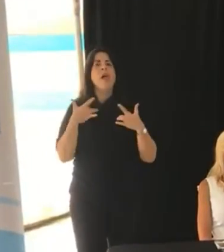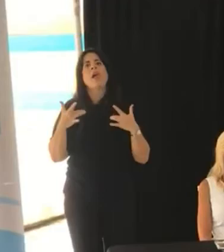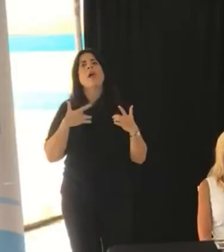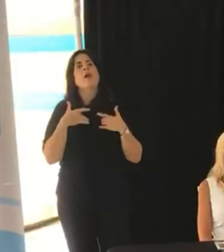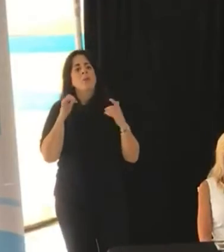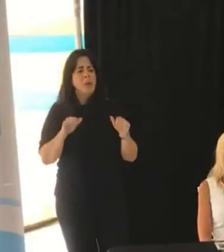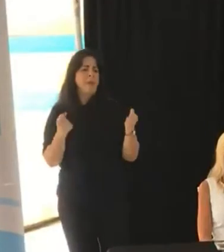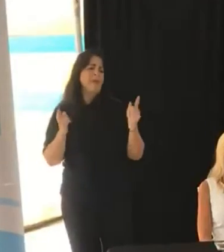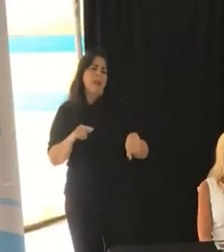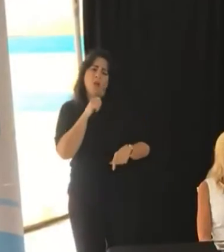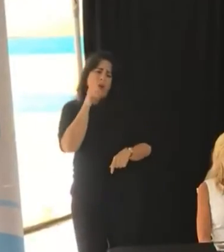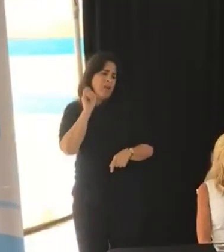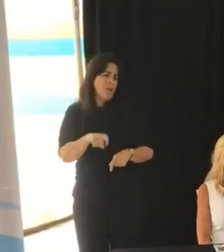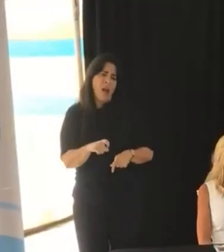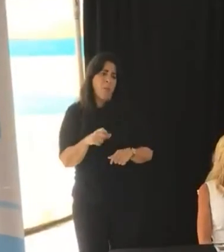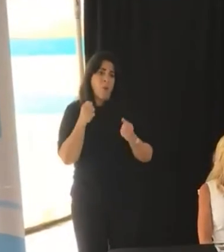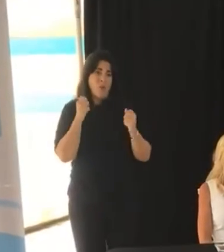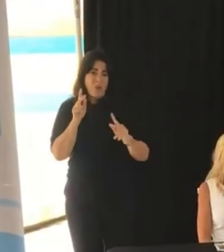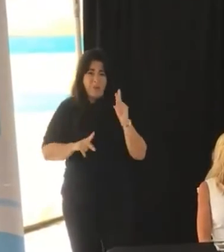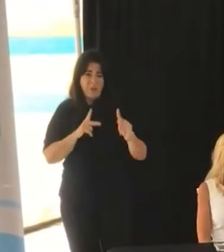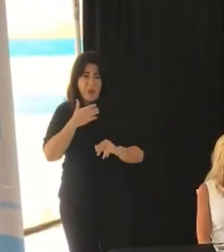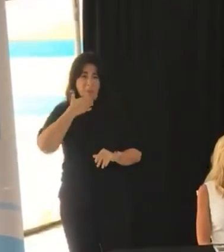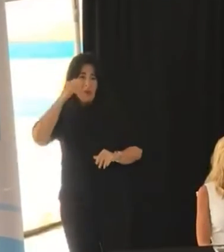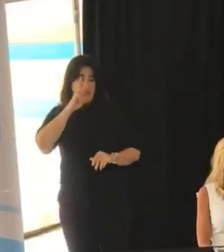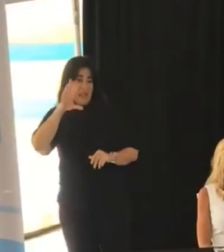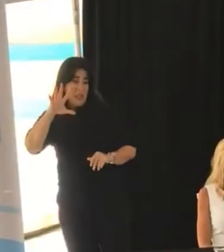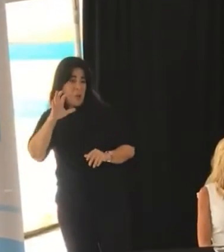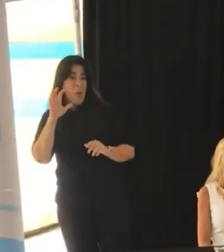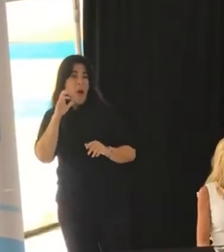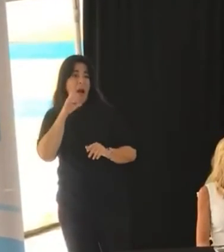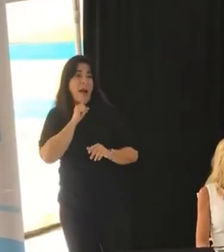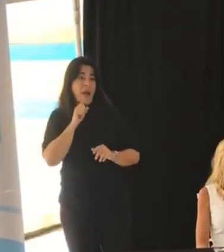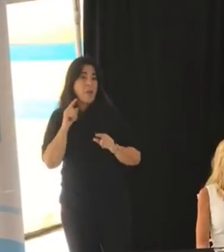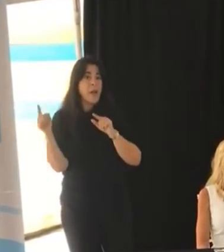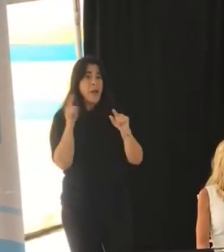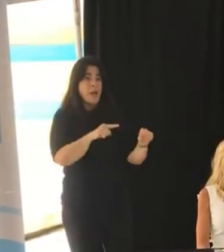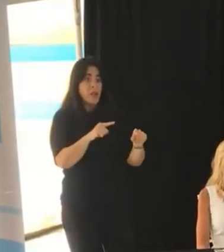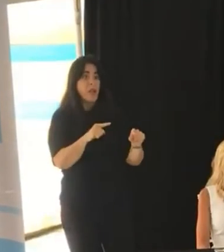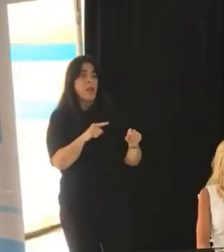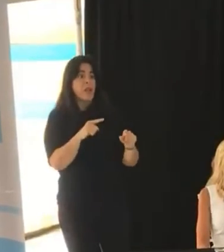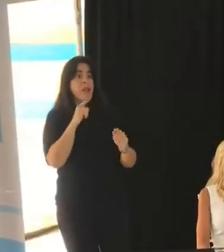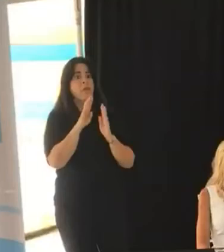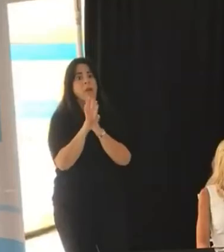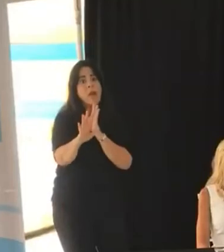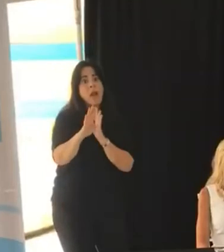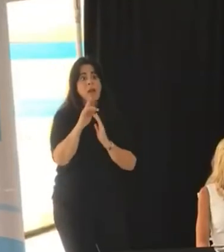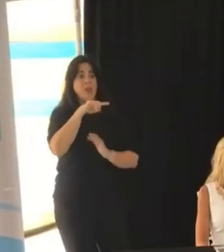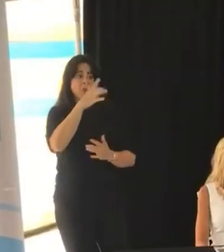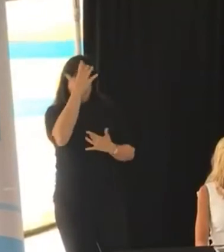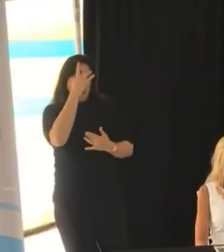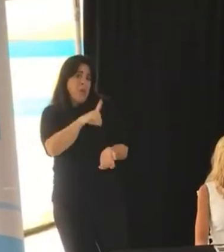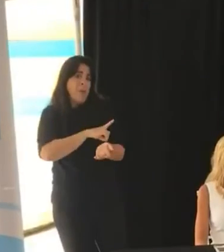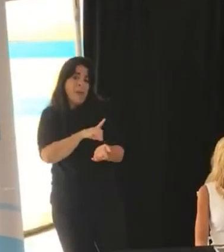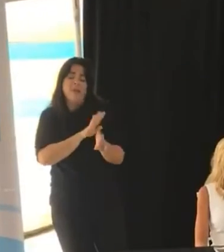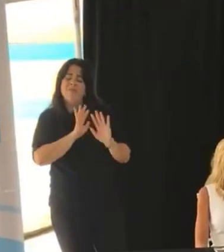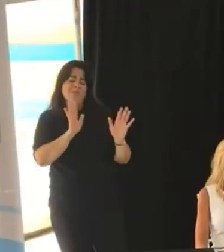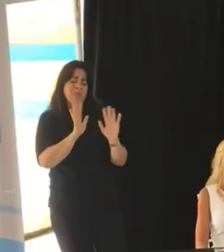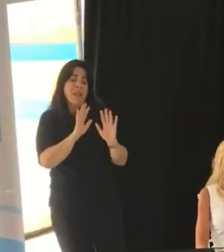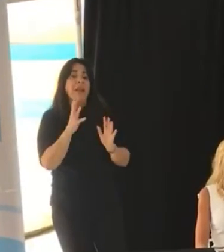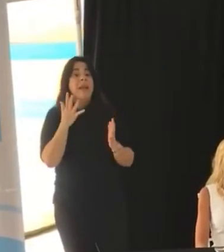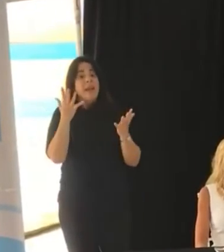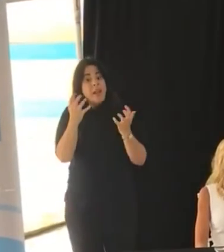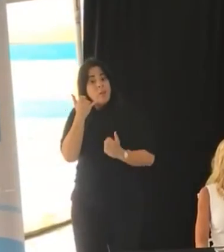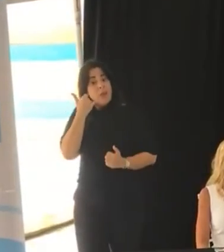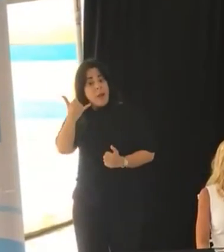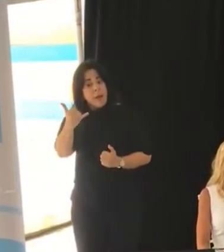innecesaria. Van a venir muchos pacientes mayores de 65 años con diabetes a hacer fila. Por eso es que nosotros vamos a llamarlo.